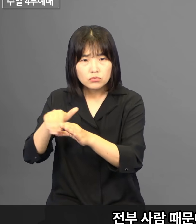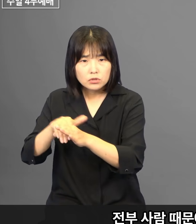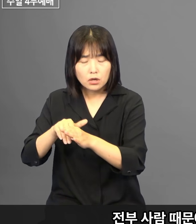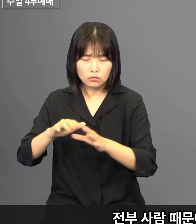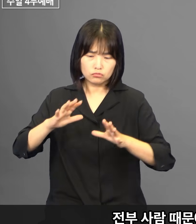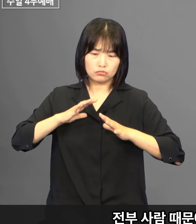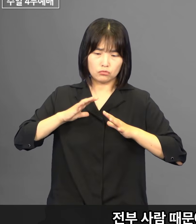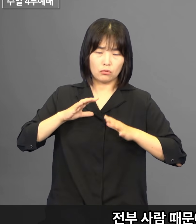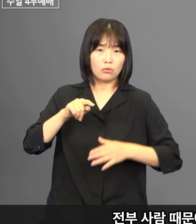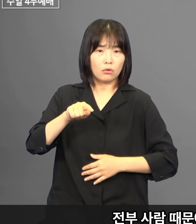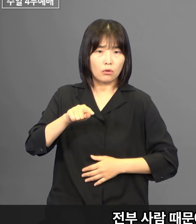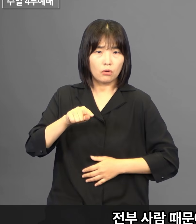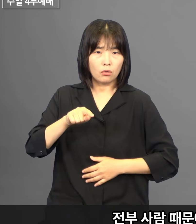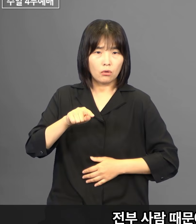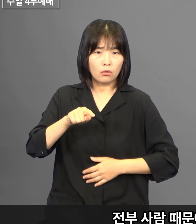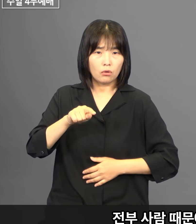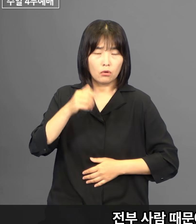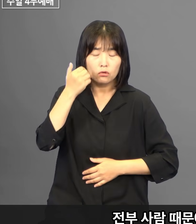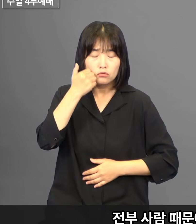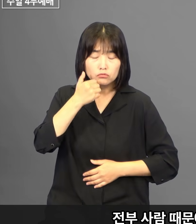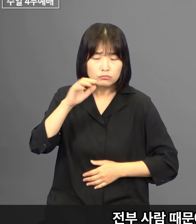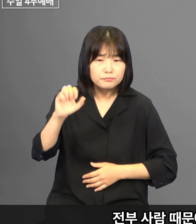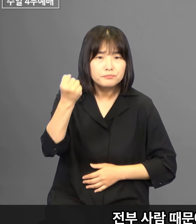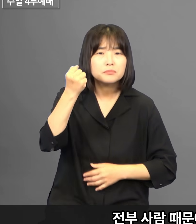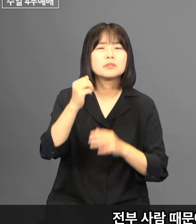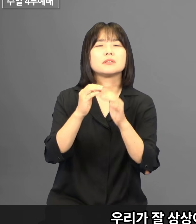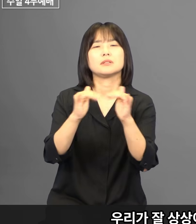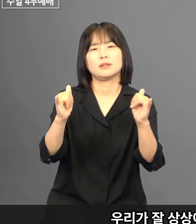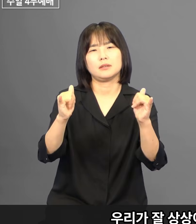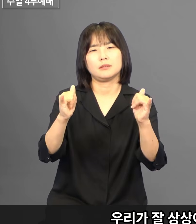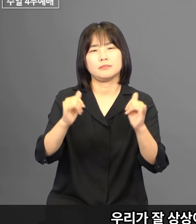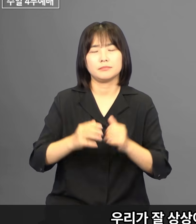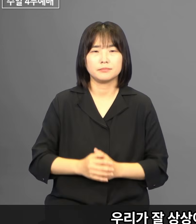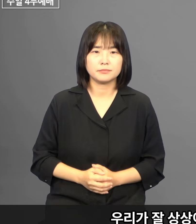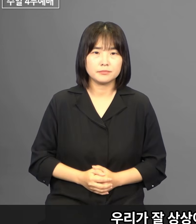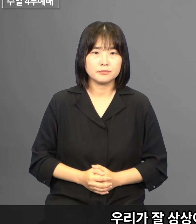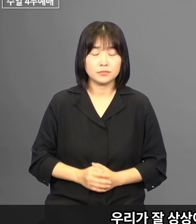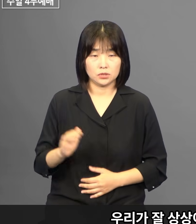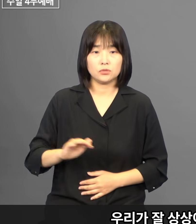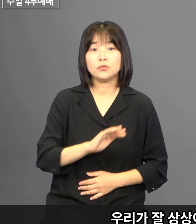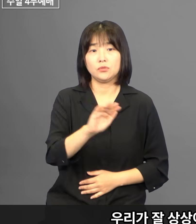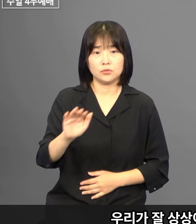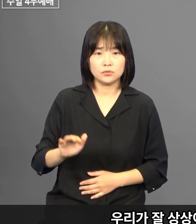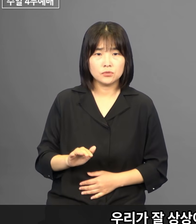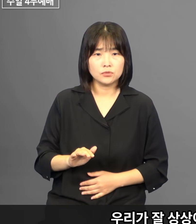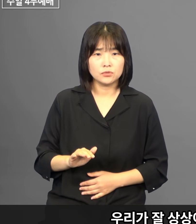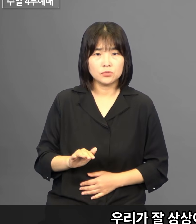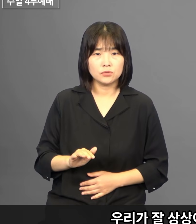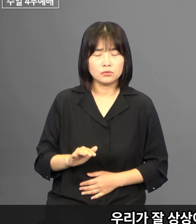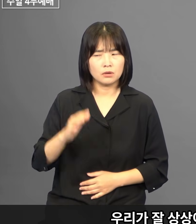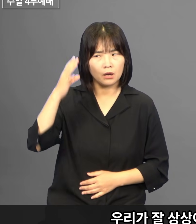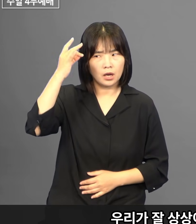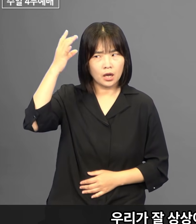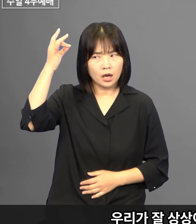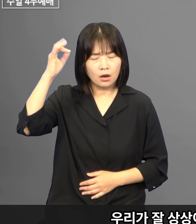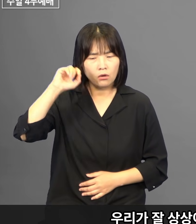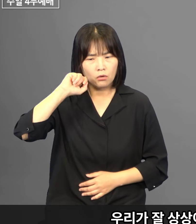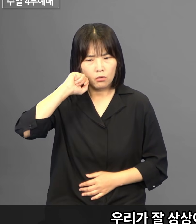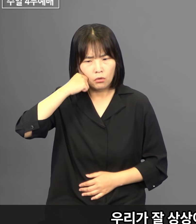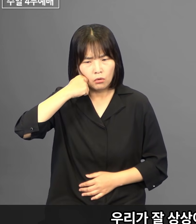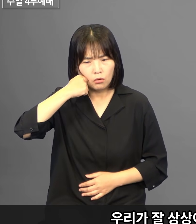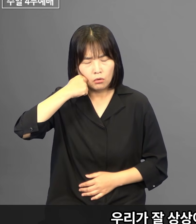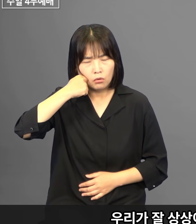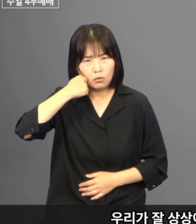일들은 전부 사람 때문에 일어나는 일들입니다. 우리가 잘 상상이 안 될 정도로